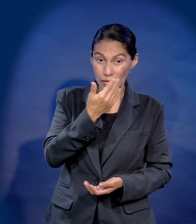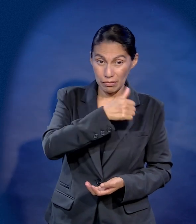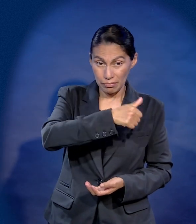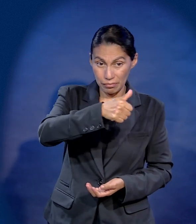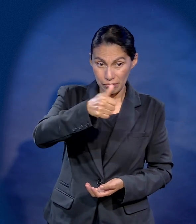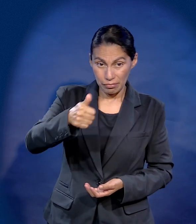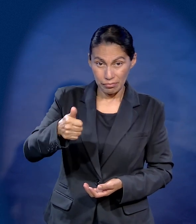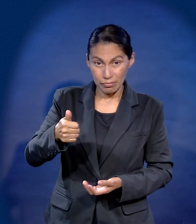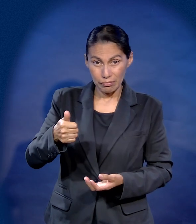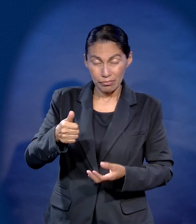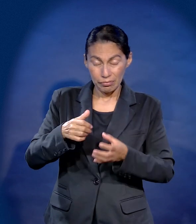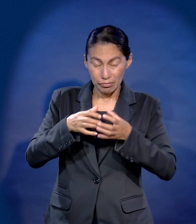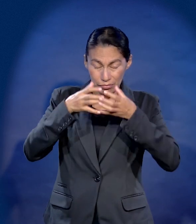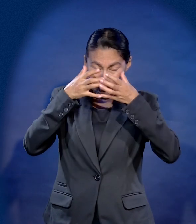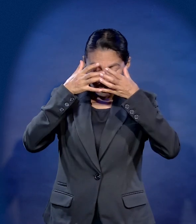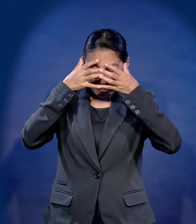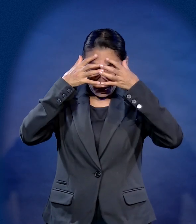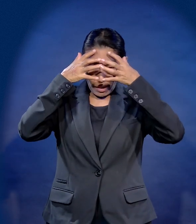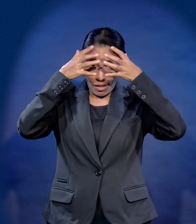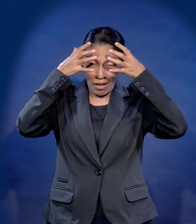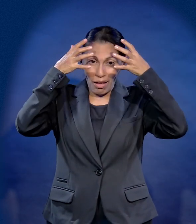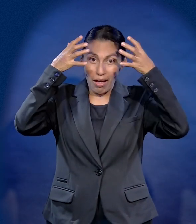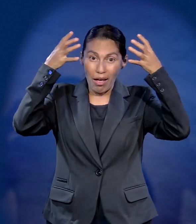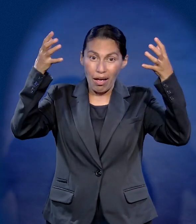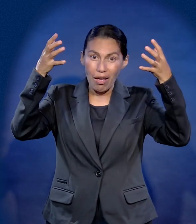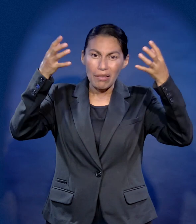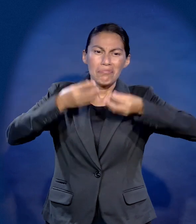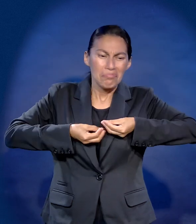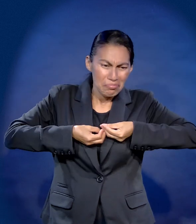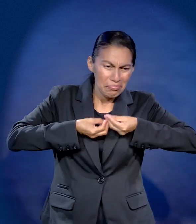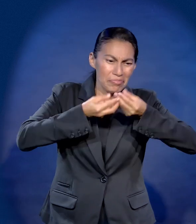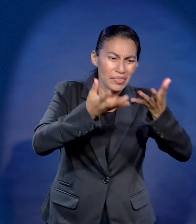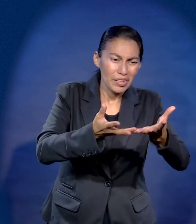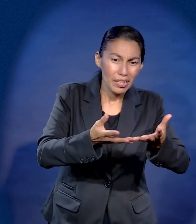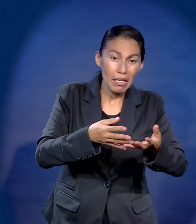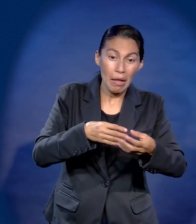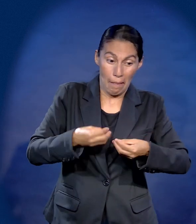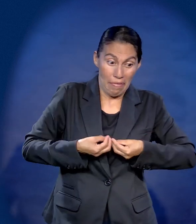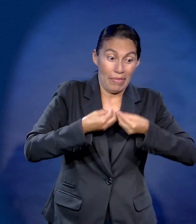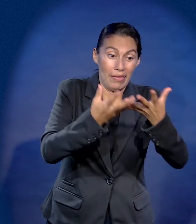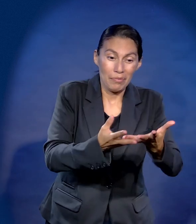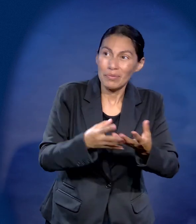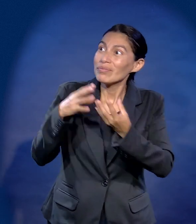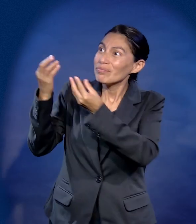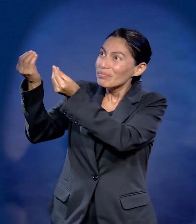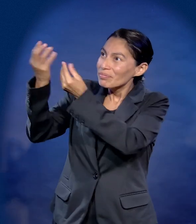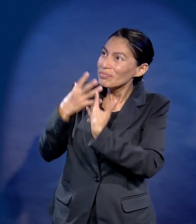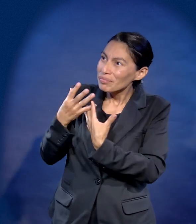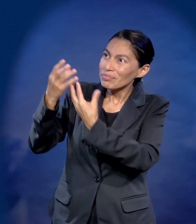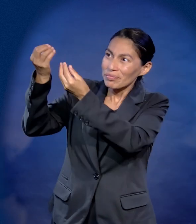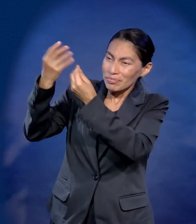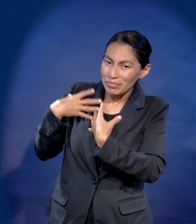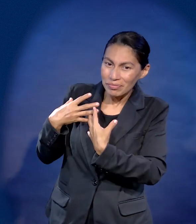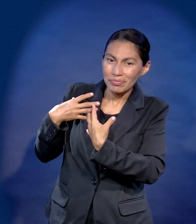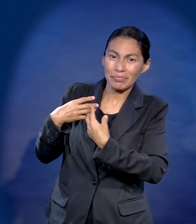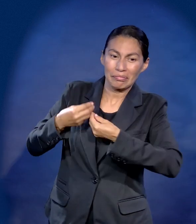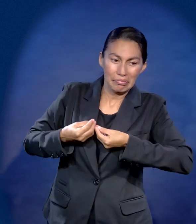Pero el Señor desea que crezcamos y compartamos y mientras más compartimos, más recibimos de Él.